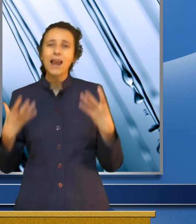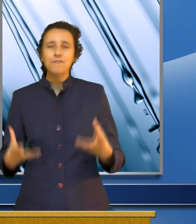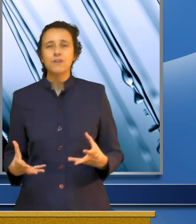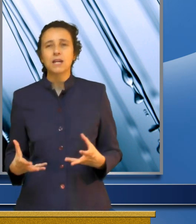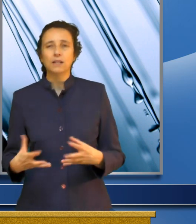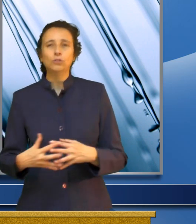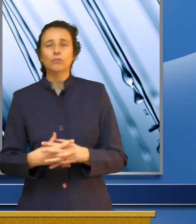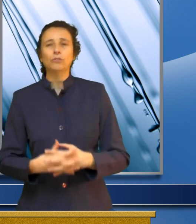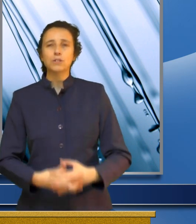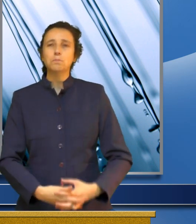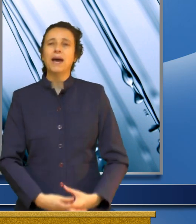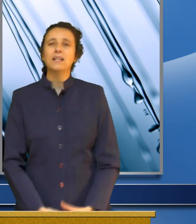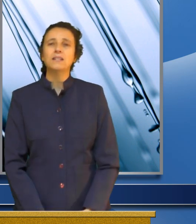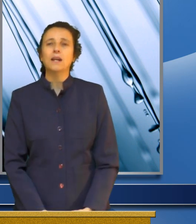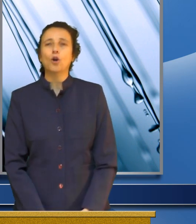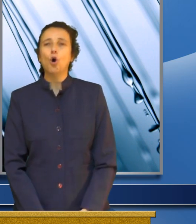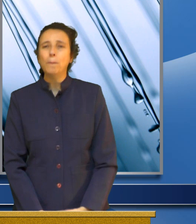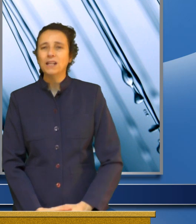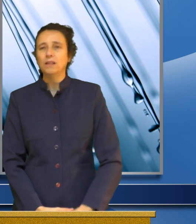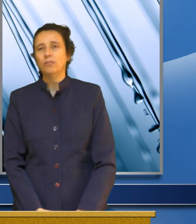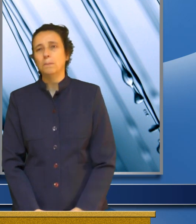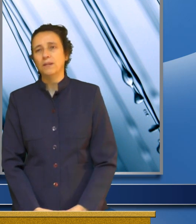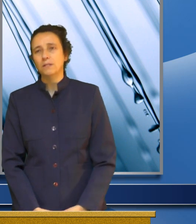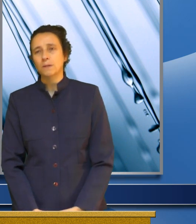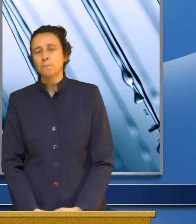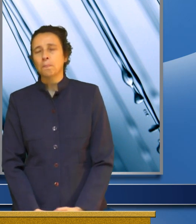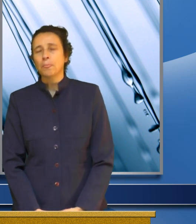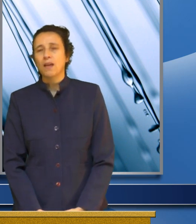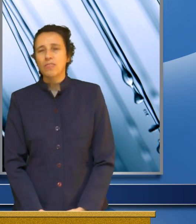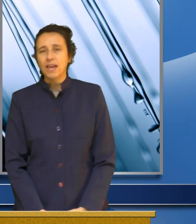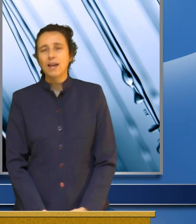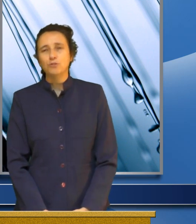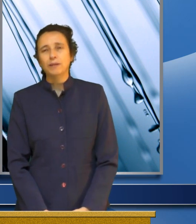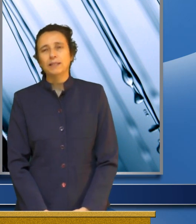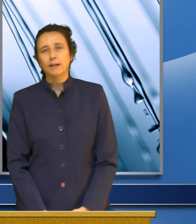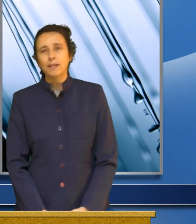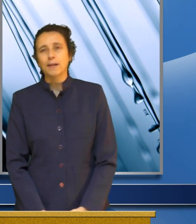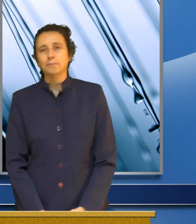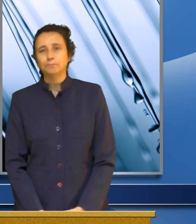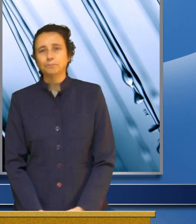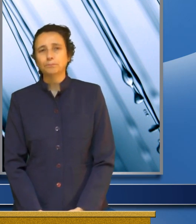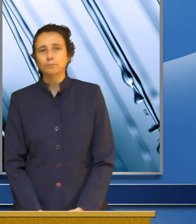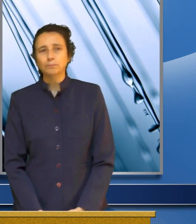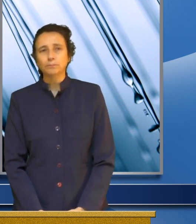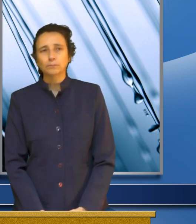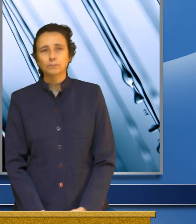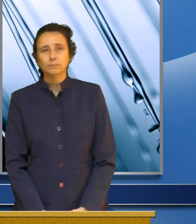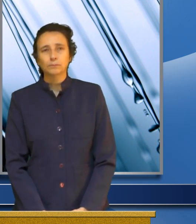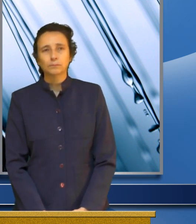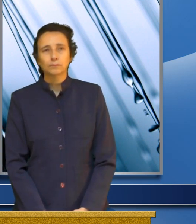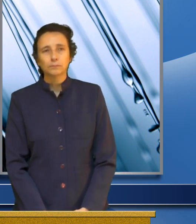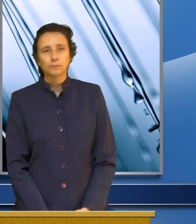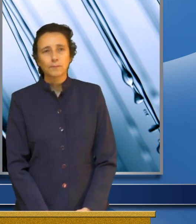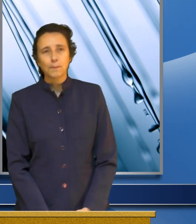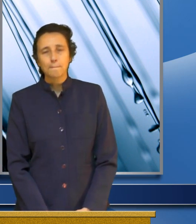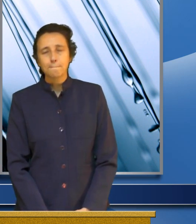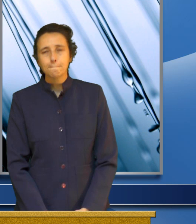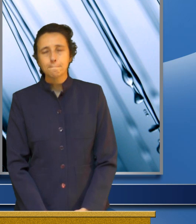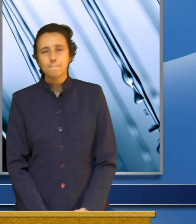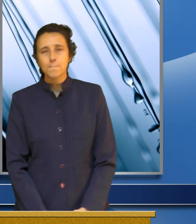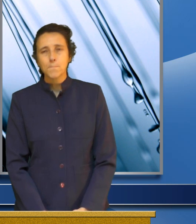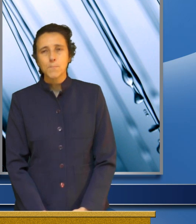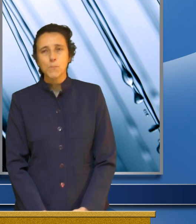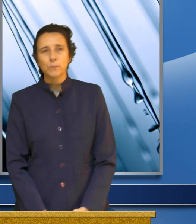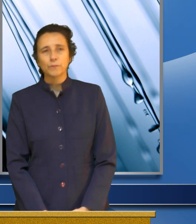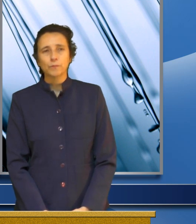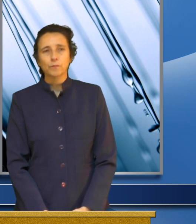nos cualifica entonces para ser copartícipes de la lluvia tardía. Muchas gracias.